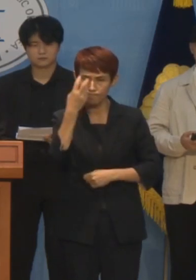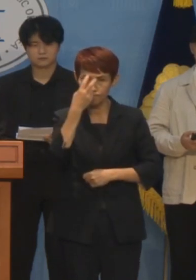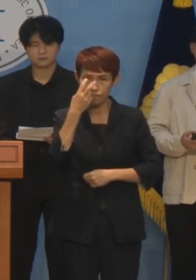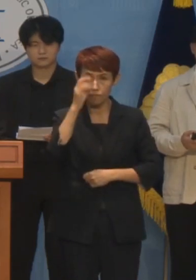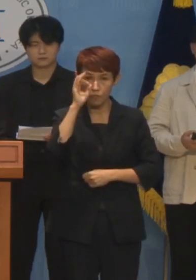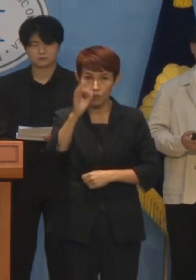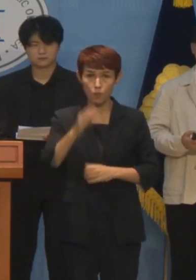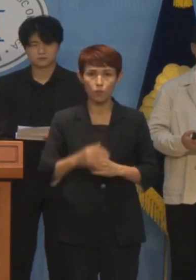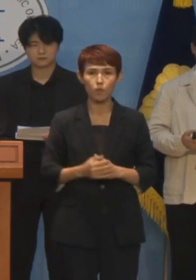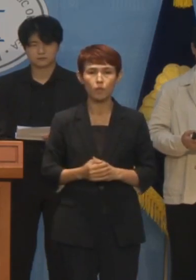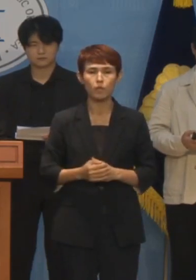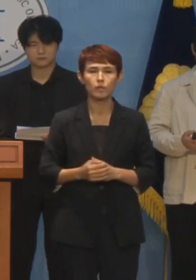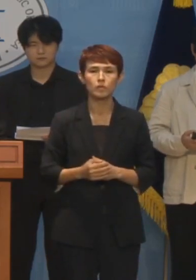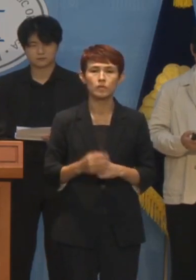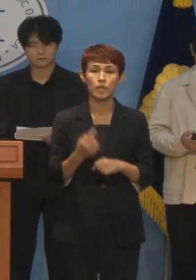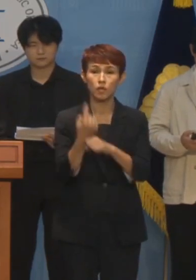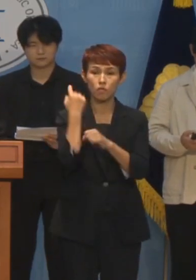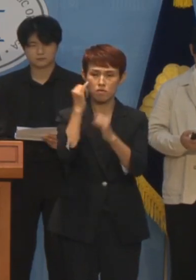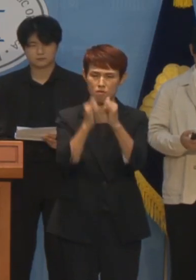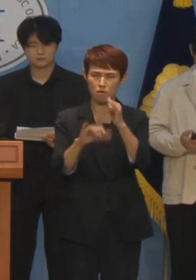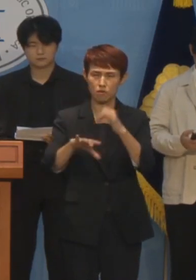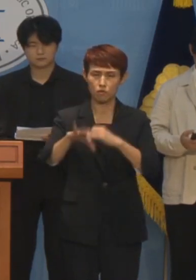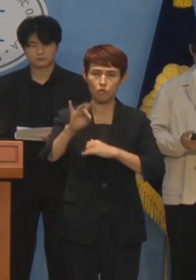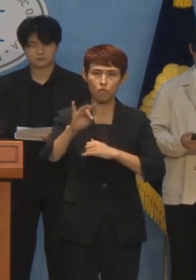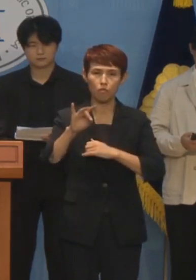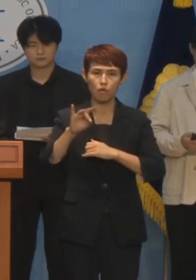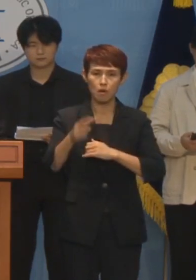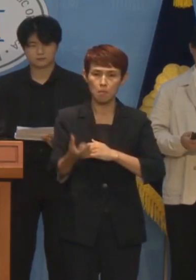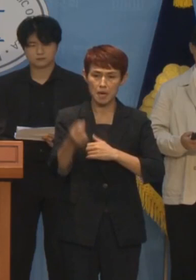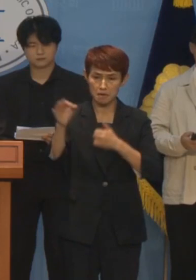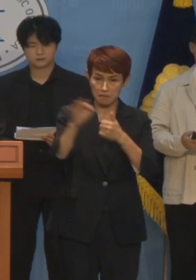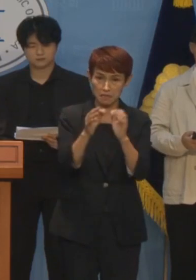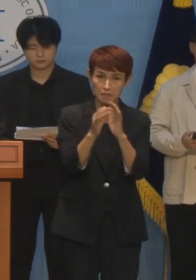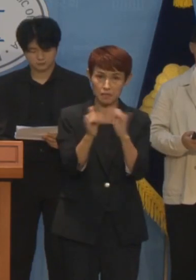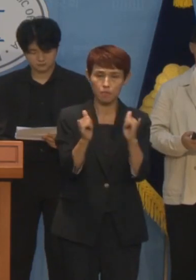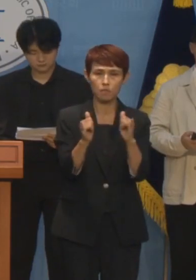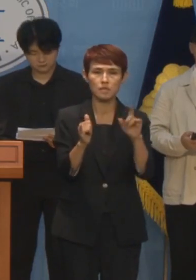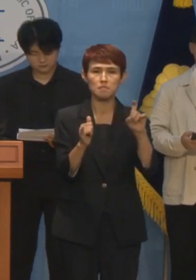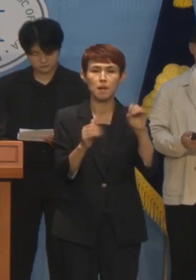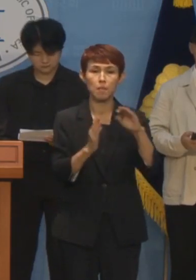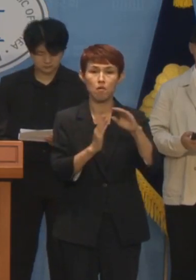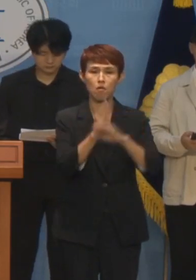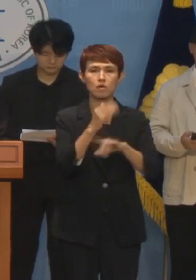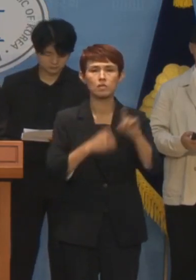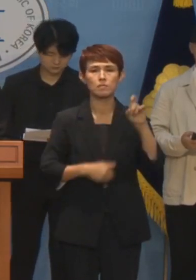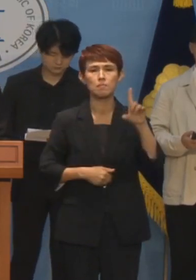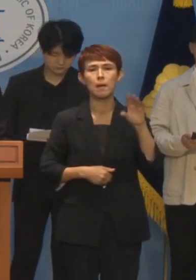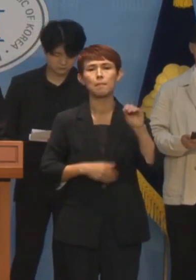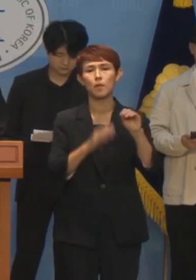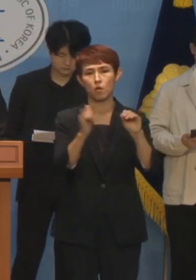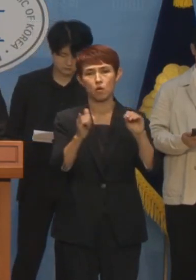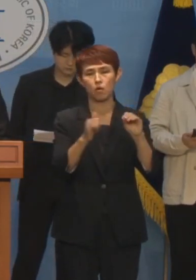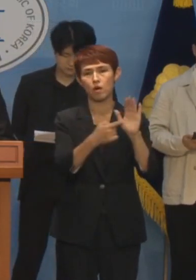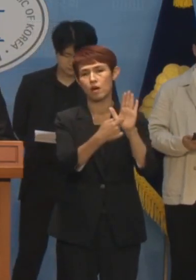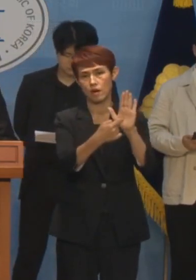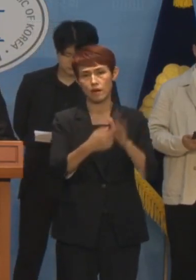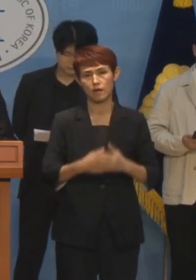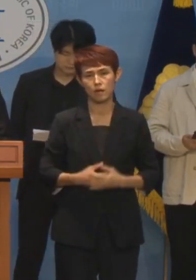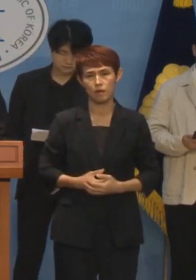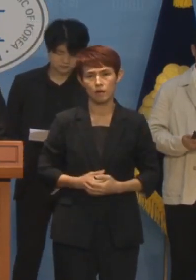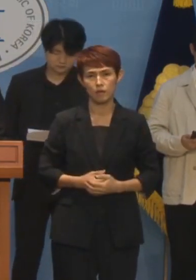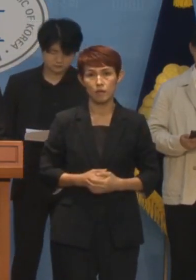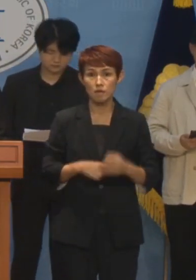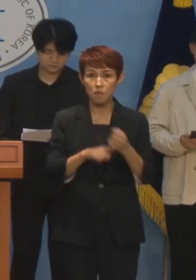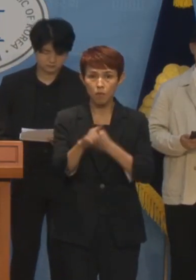따르면 지난해 역대 최초로 조기 수급자가 10만 명을 돌파한 11만 명대라는 통계가 나왔습니다.